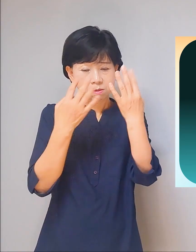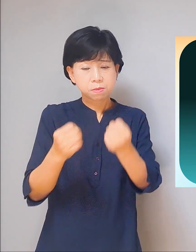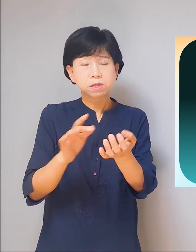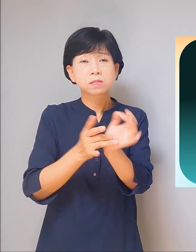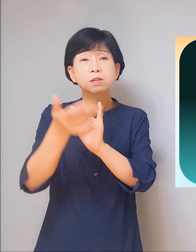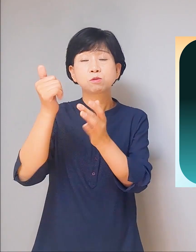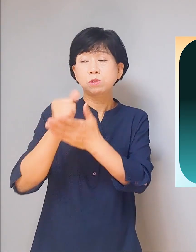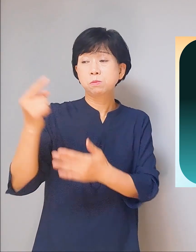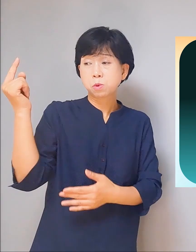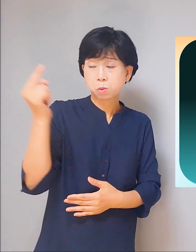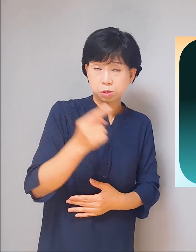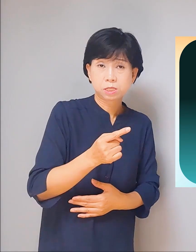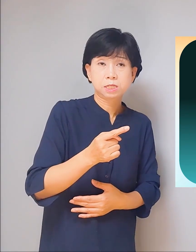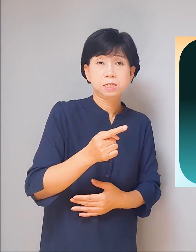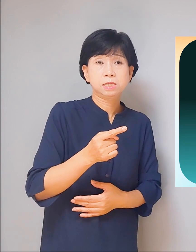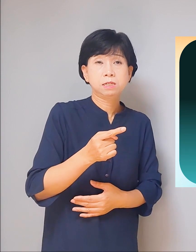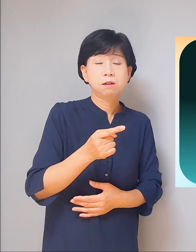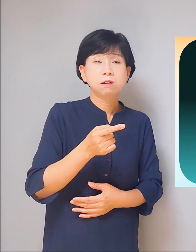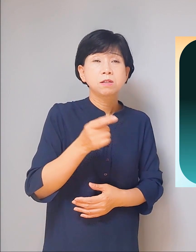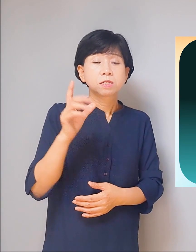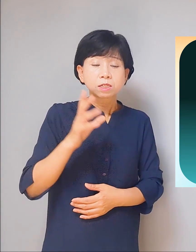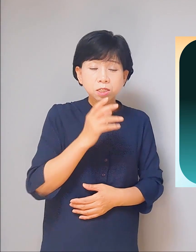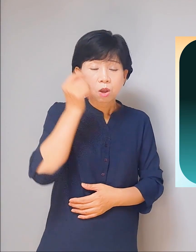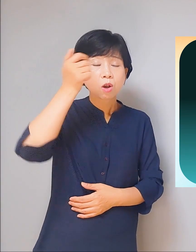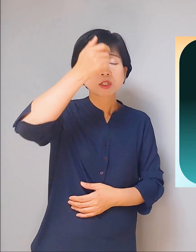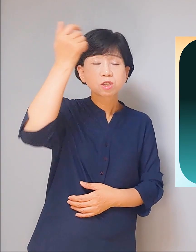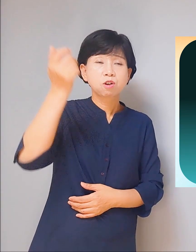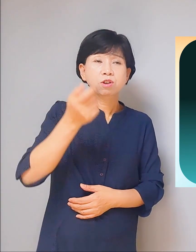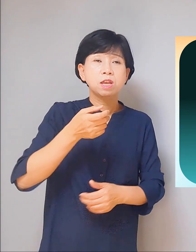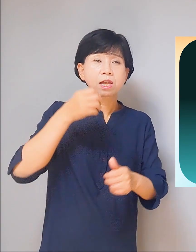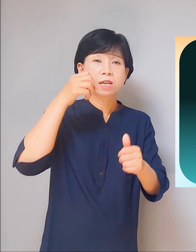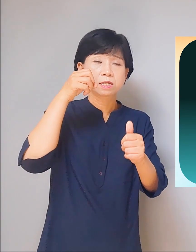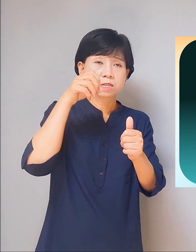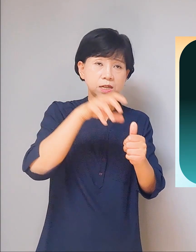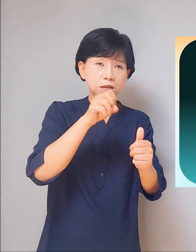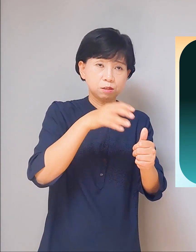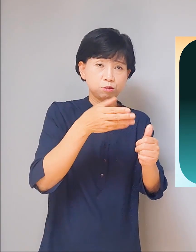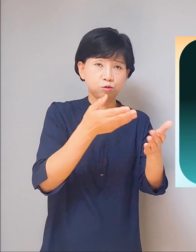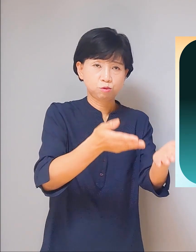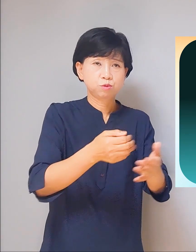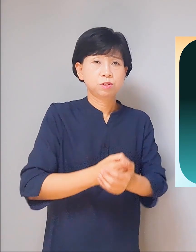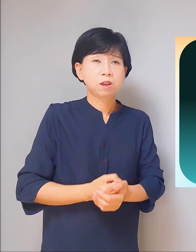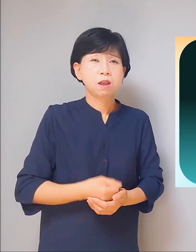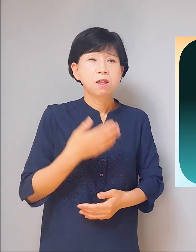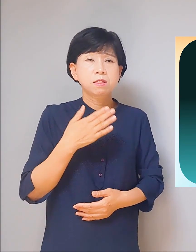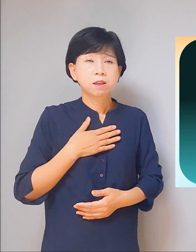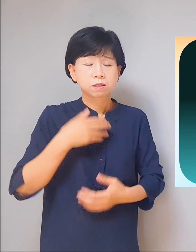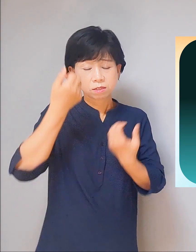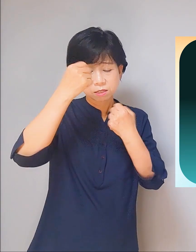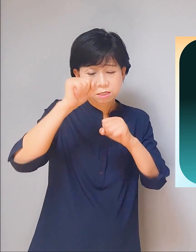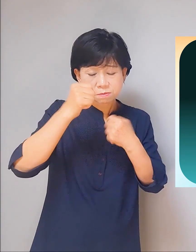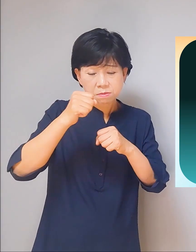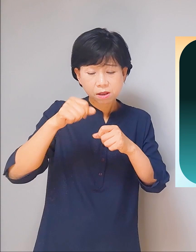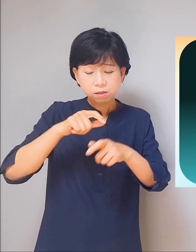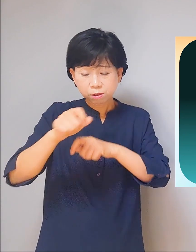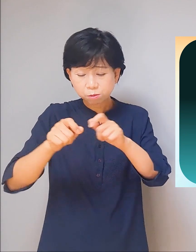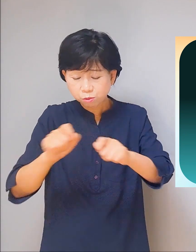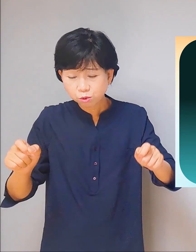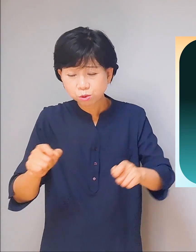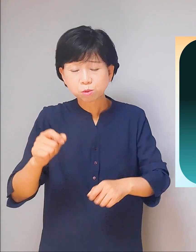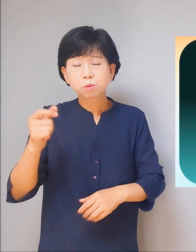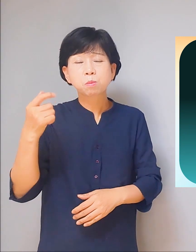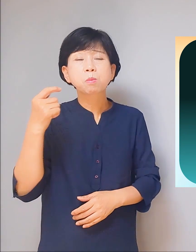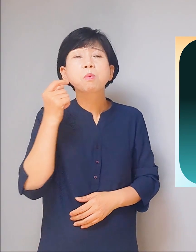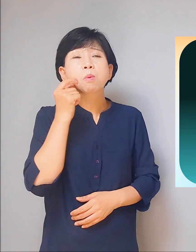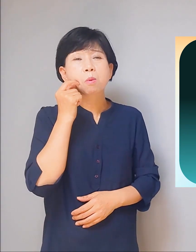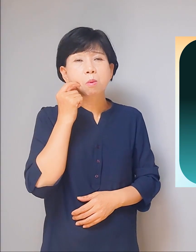예수님. 예수님은 그의 신발끈을, 그러니까 나는 그의 신발끈을 풀기도 감당하지 못하겠노라. 예수님은